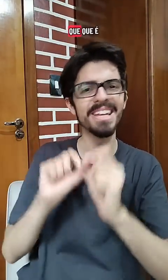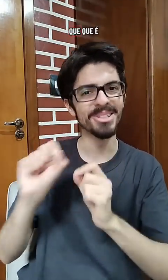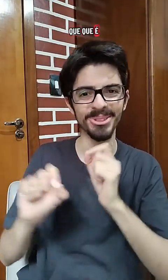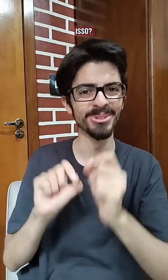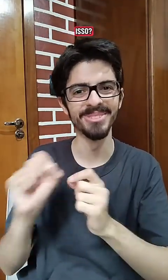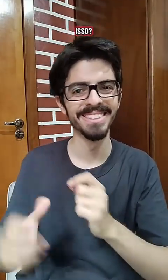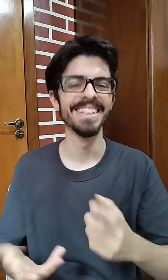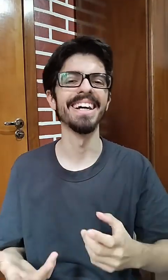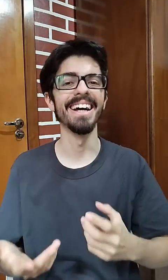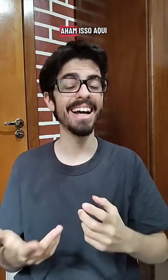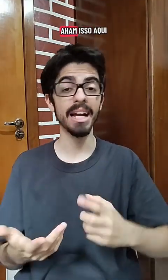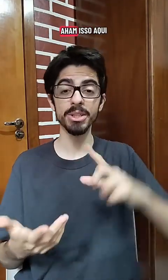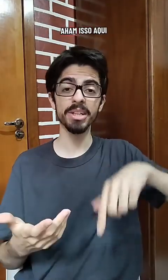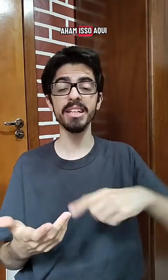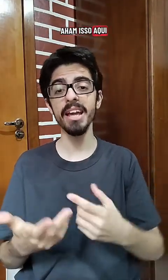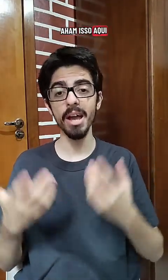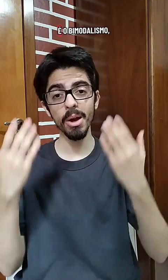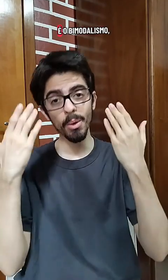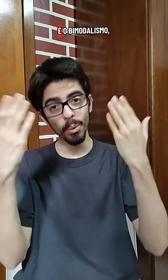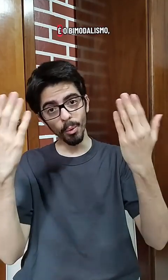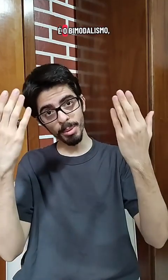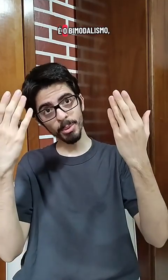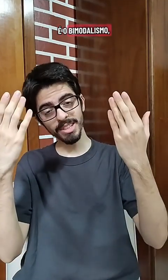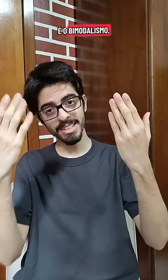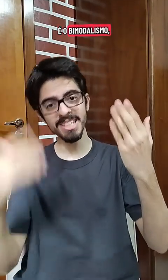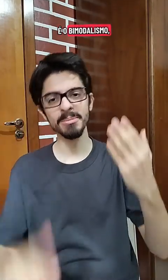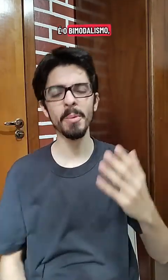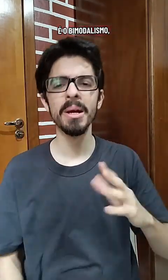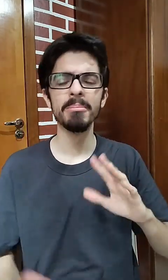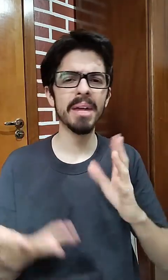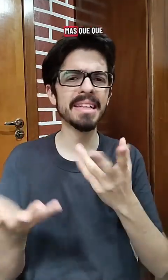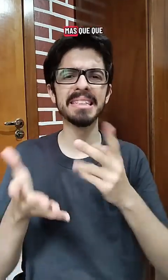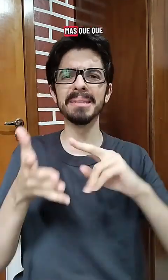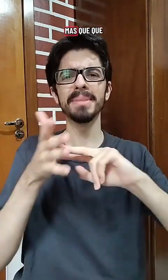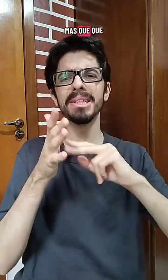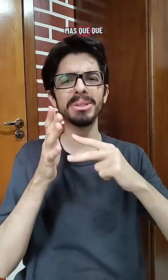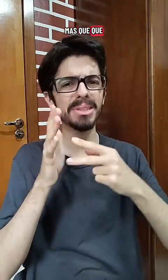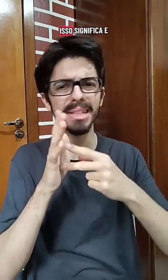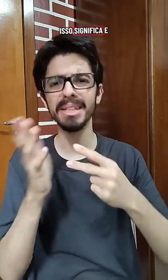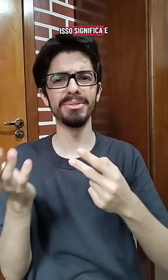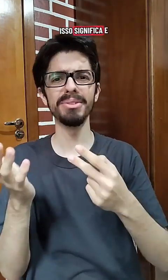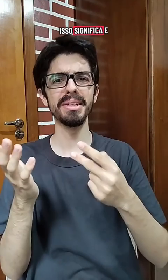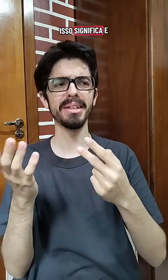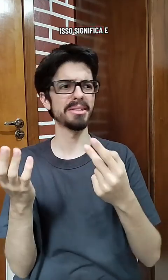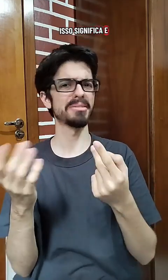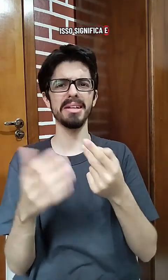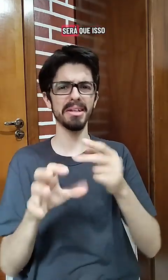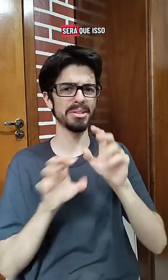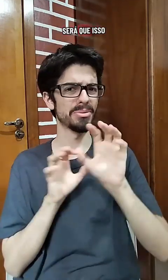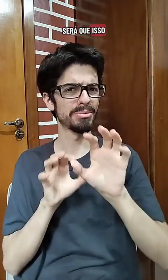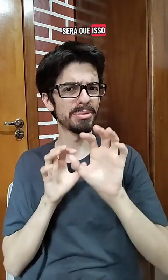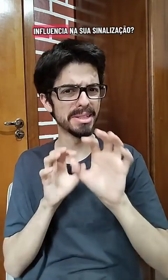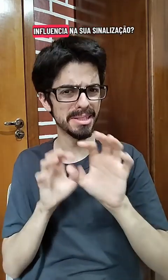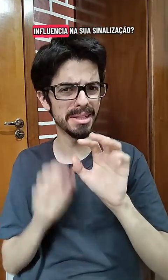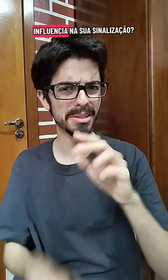que é isso? Ah, isso aqui é o bimodalismo, mas o que isso significa e será que isso influencia na